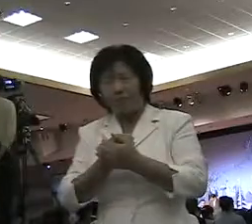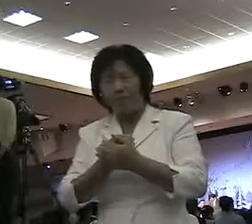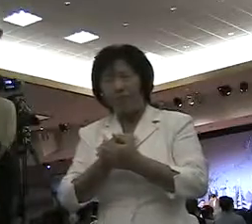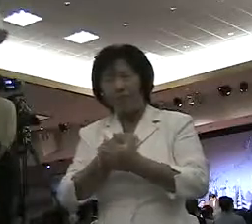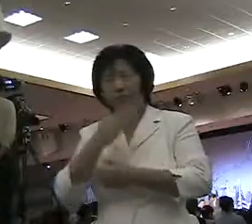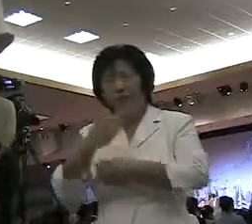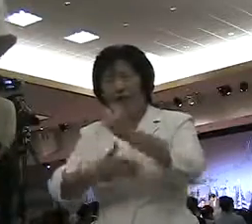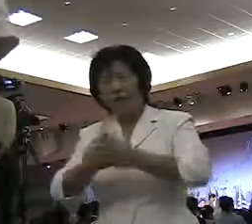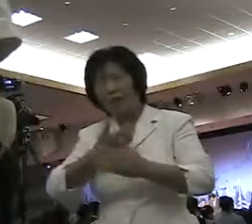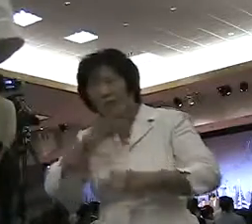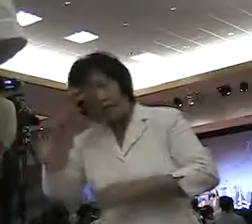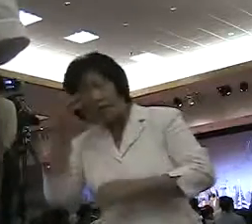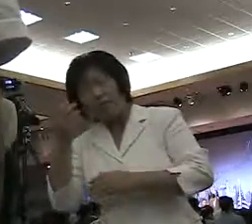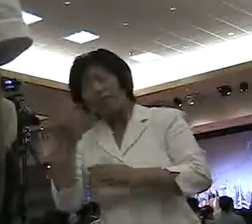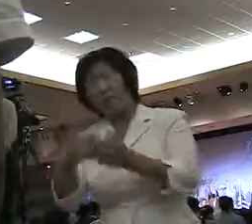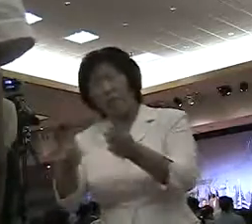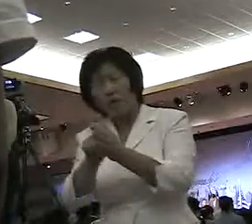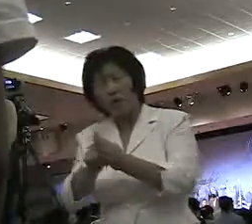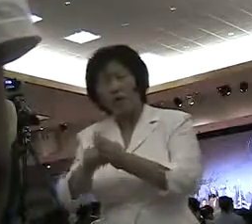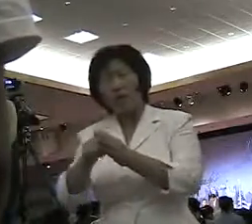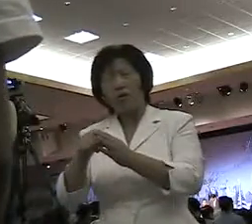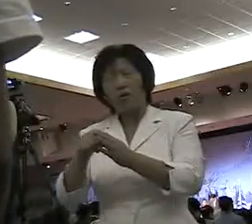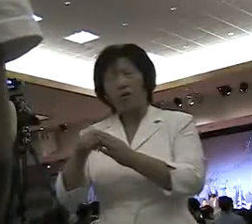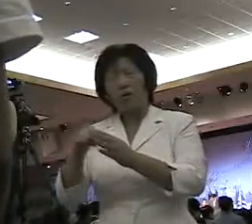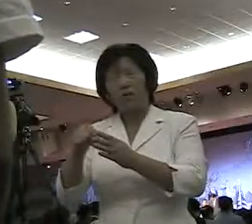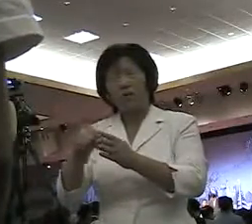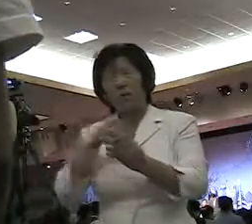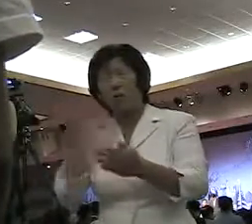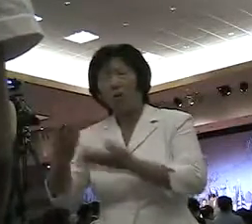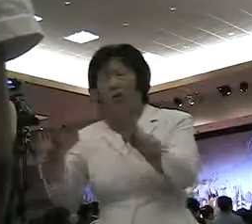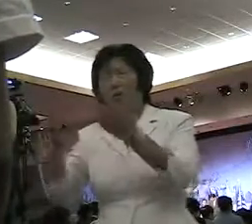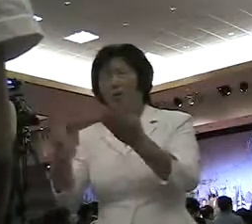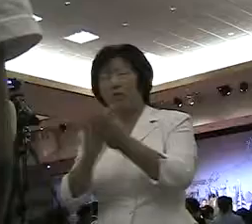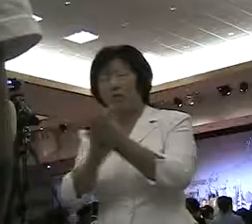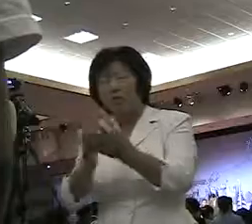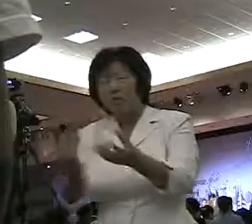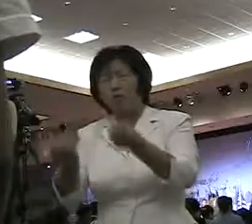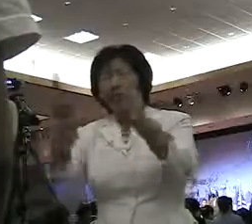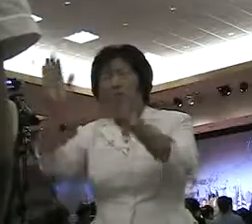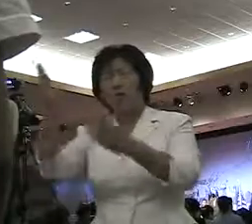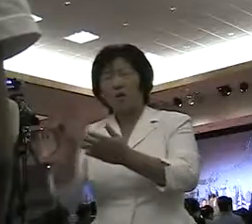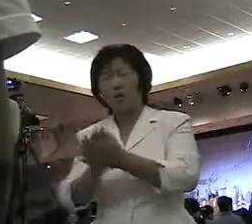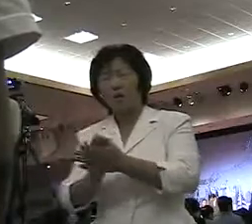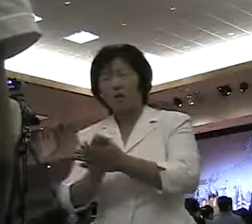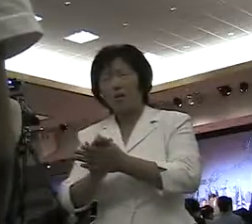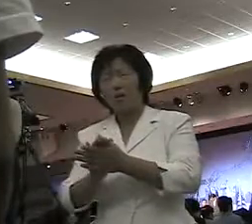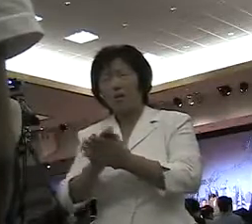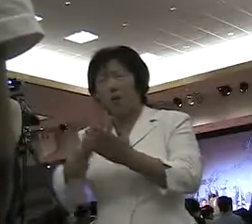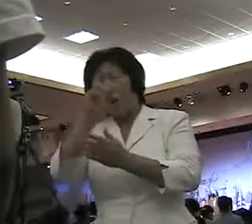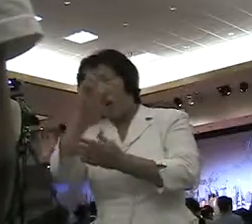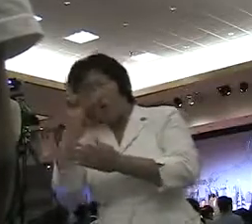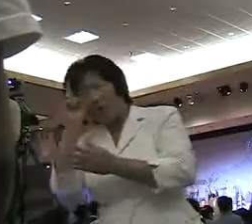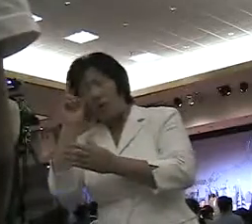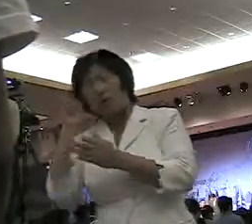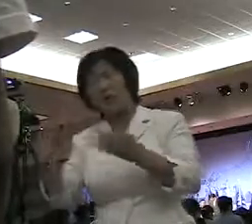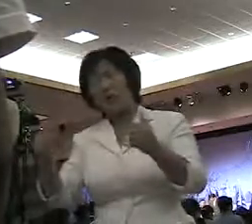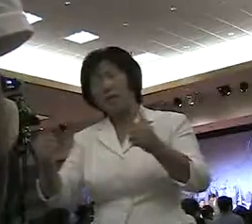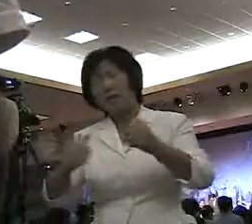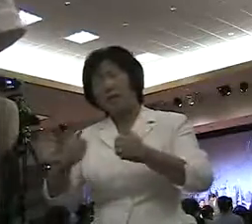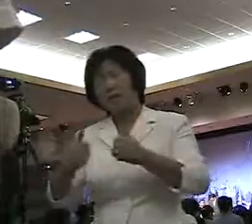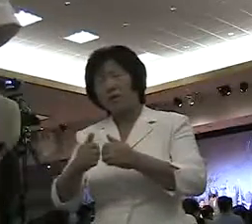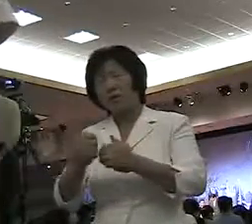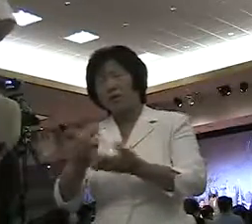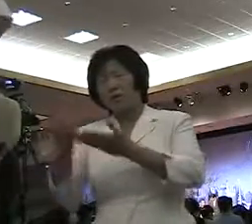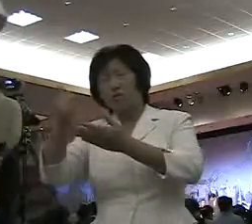킹덤들이 위하여 선교에 헌신하는 축제가 되게 하여 주시옵소서. 오늘 오후에 있을 청기 재직기를 주님의 손에 올려드립니다. 주여,